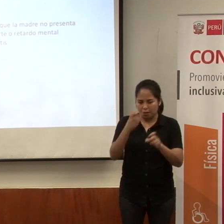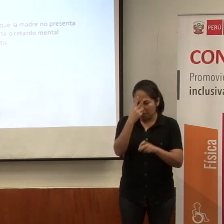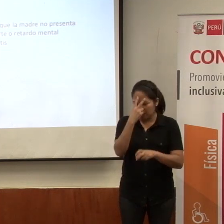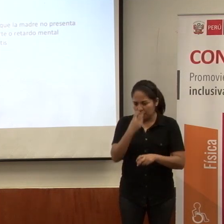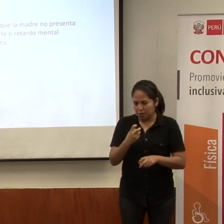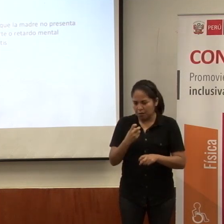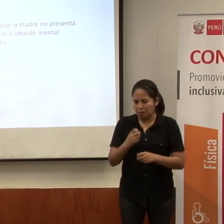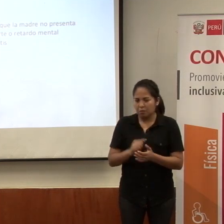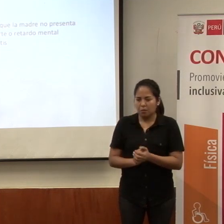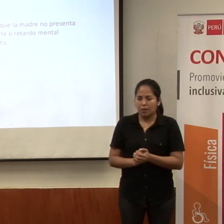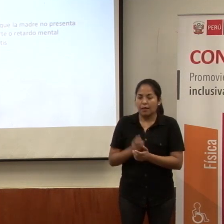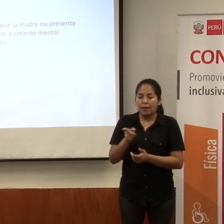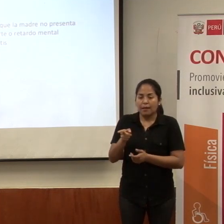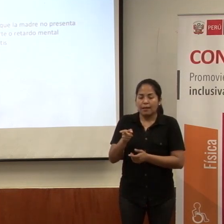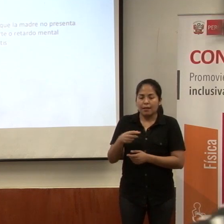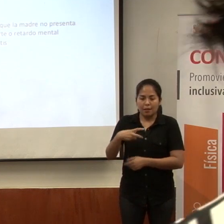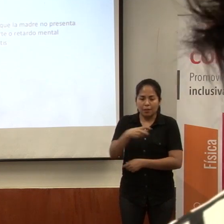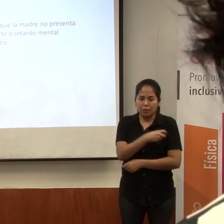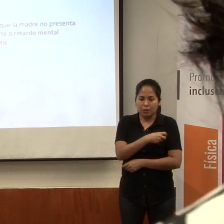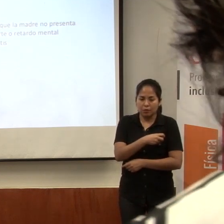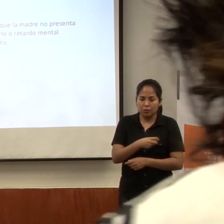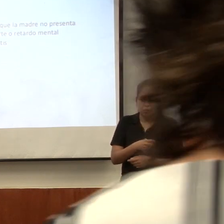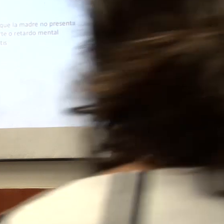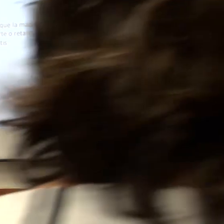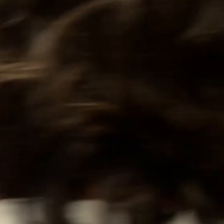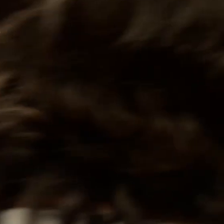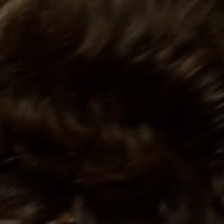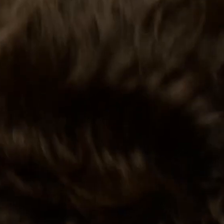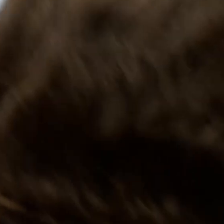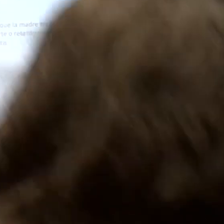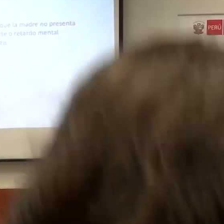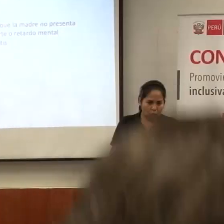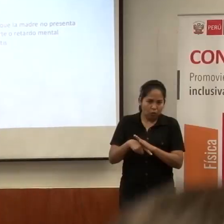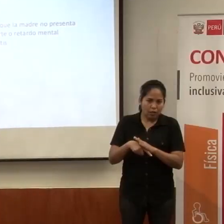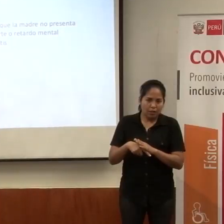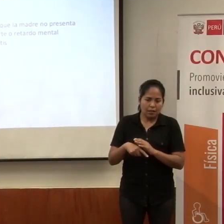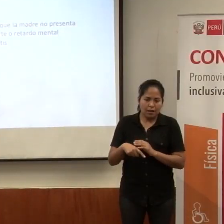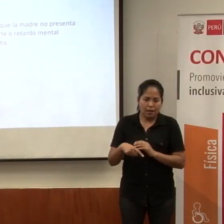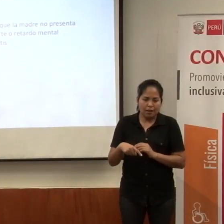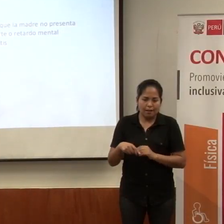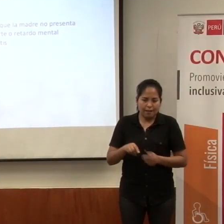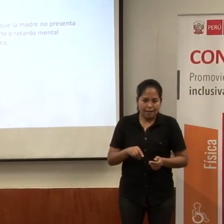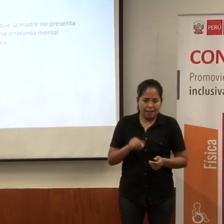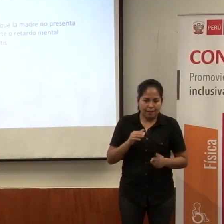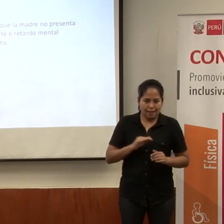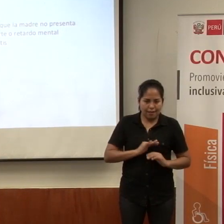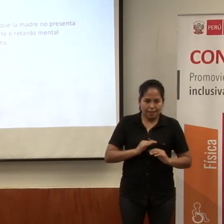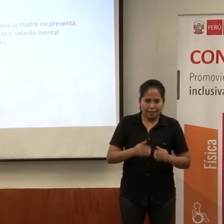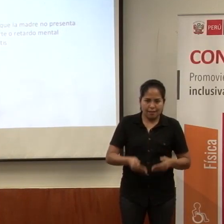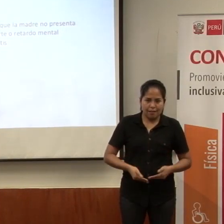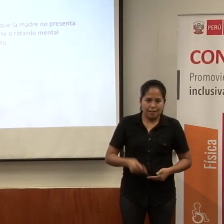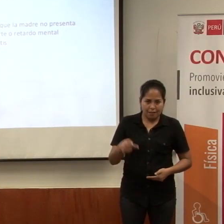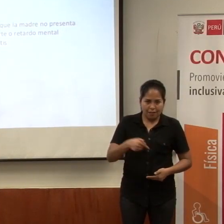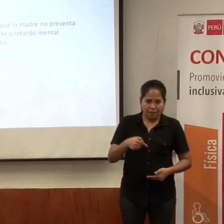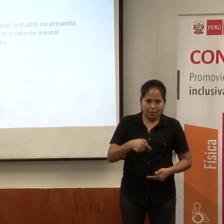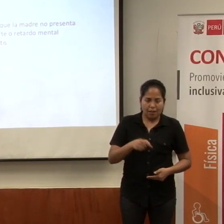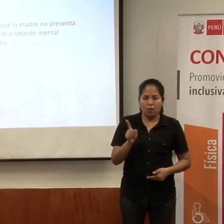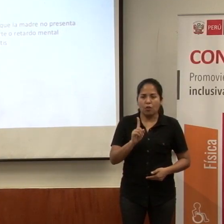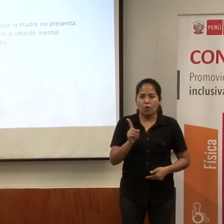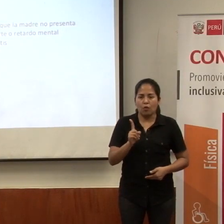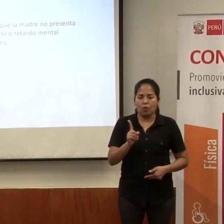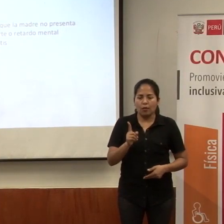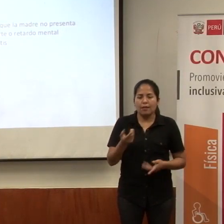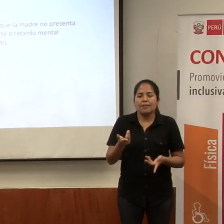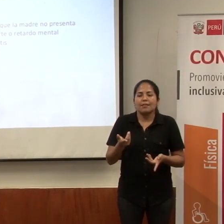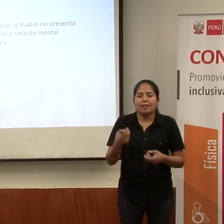hace problema al niño, cuando el niño tiene 1 año, etc. ¿A quién le hace daño la rubiola? A la gestante. Y cuando la